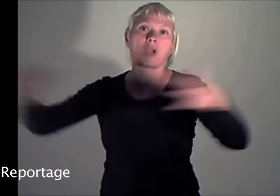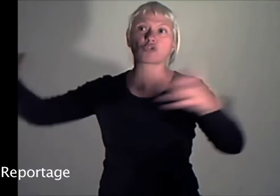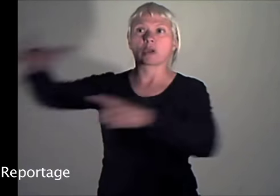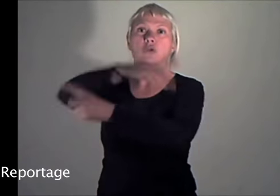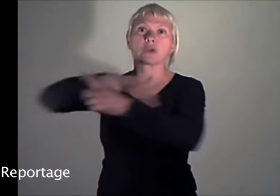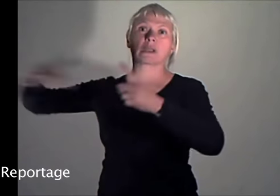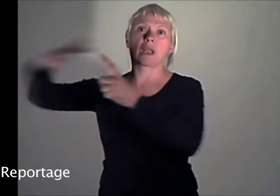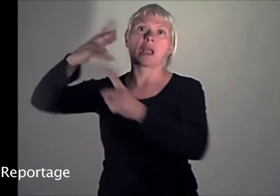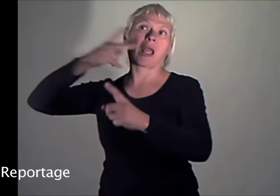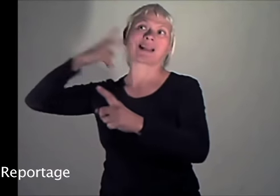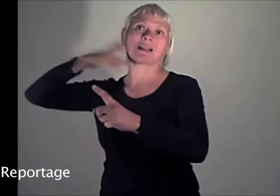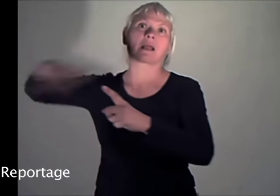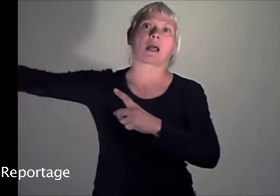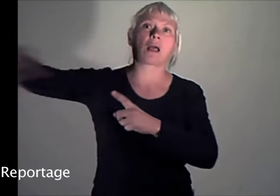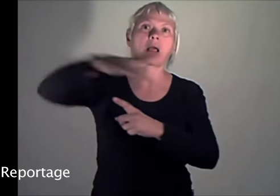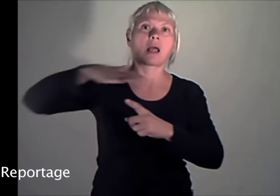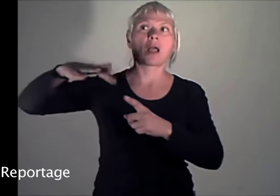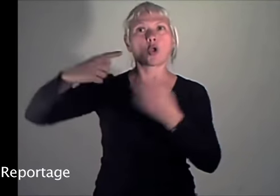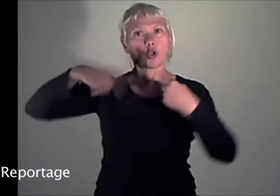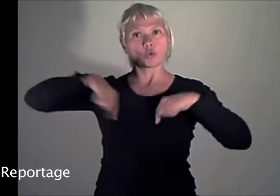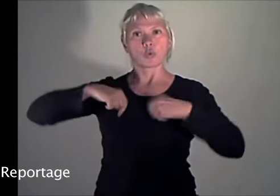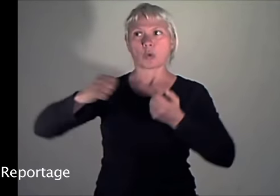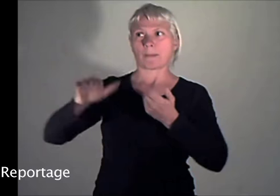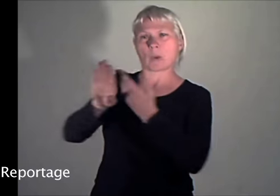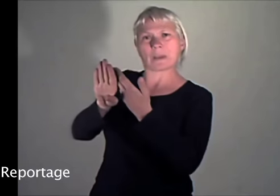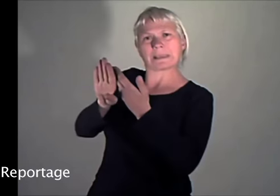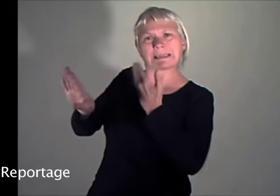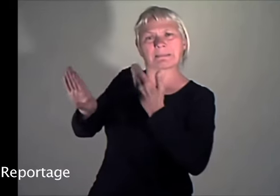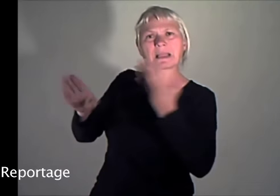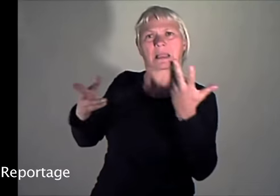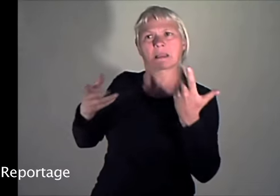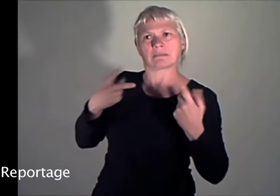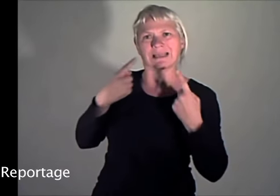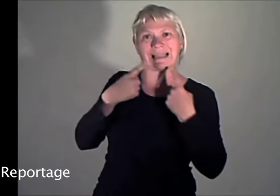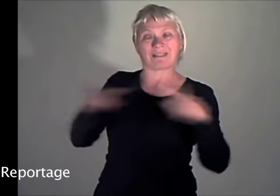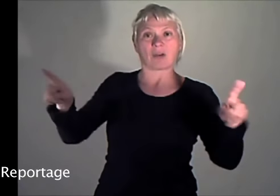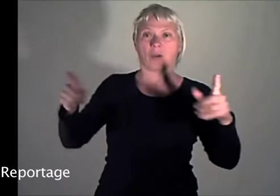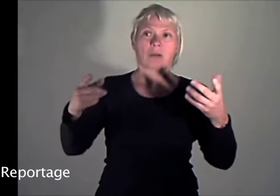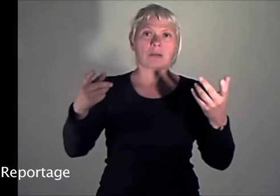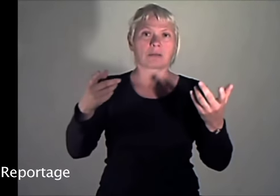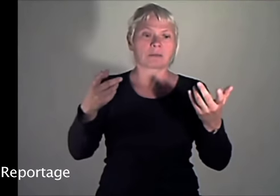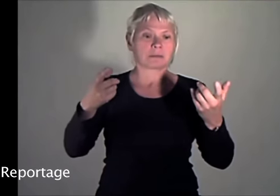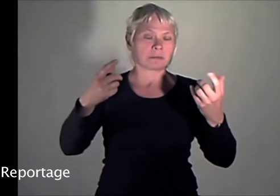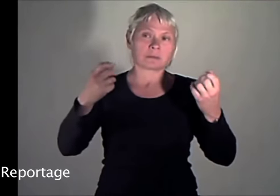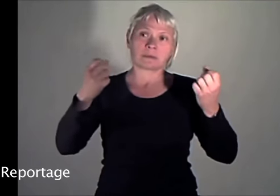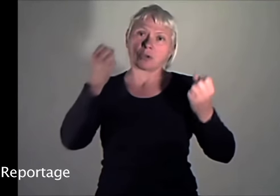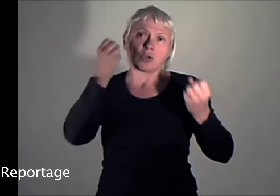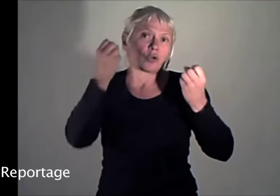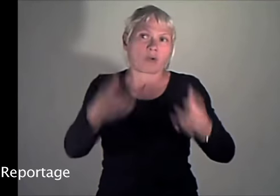quotidiennement on est dans des chocs culturels avec des gens qui sont dans le son. Nous on est dans l'image, dans la langue des